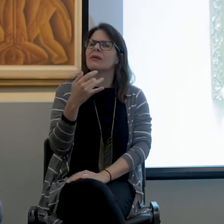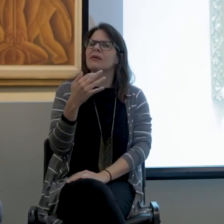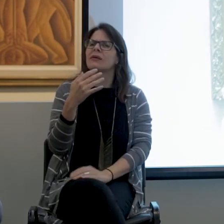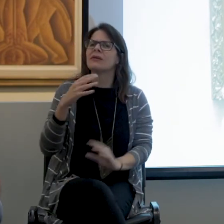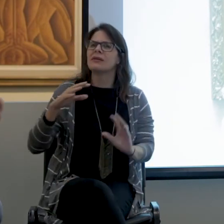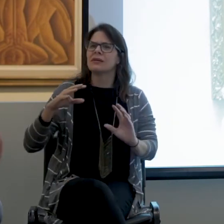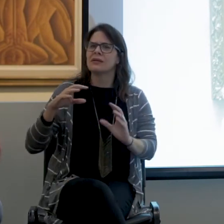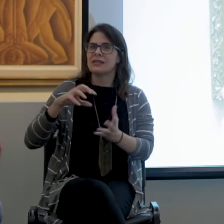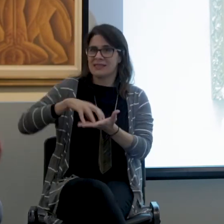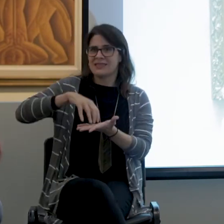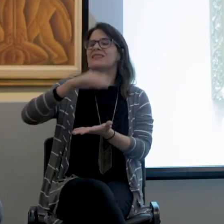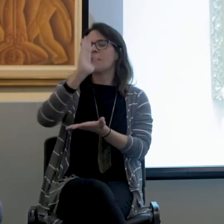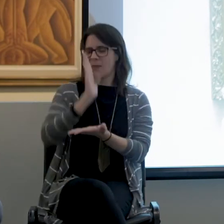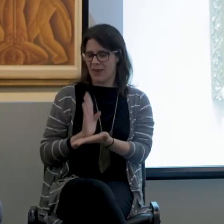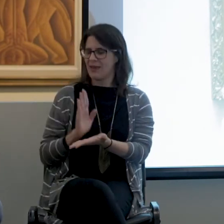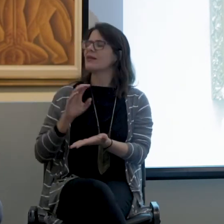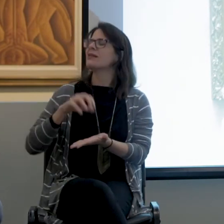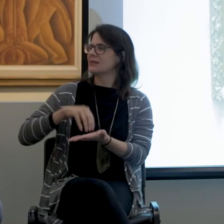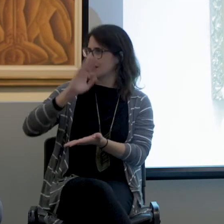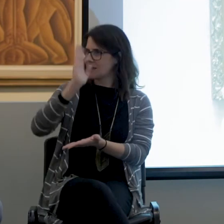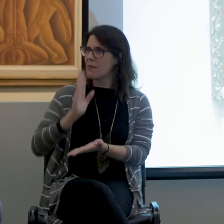Do Kandinsky, no Brasil,